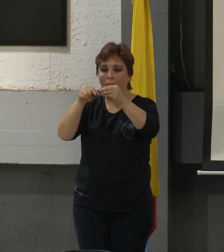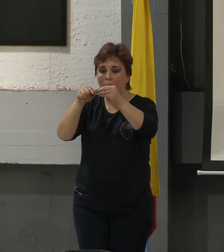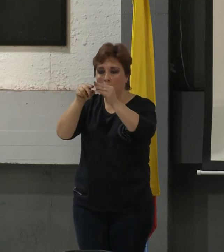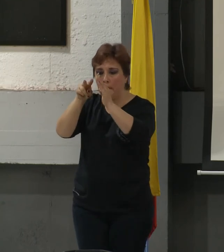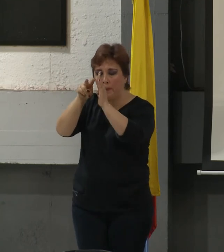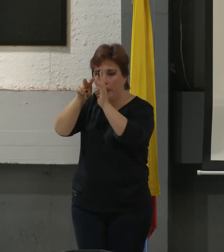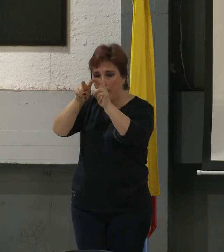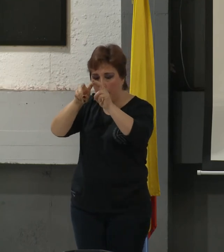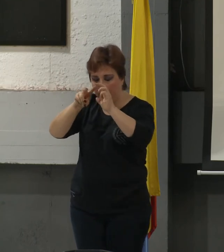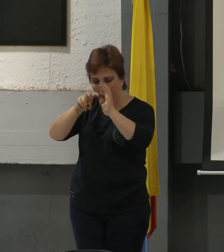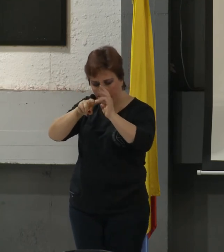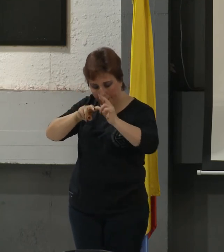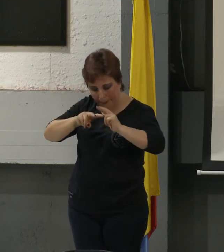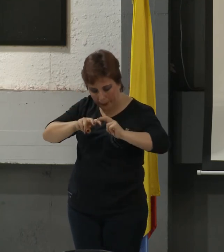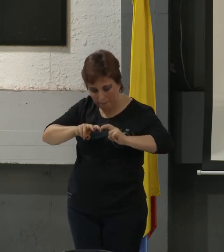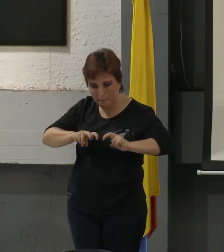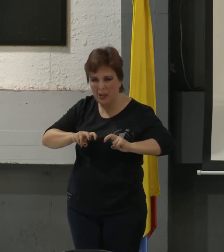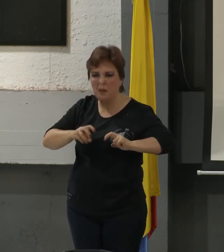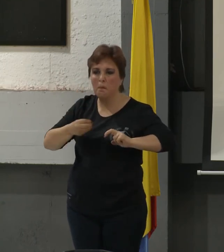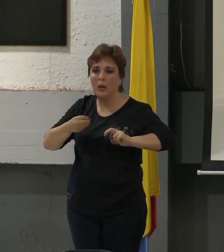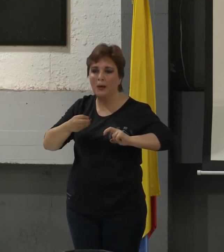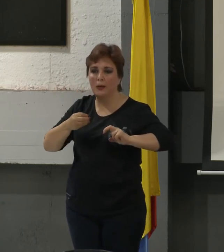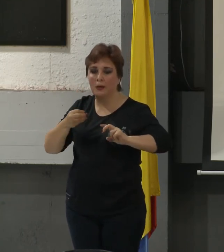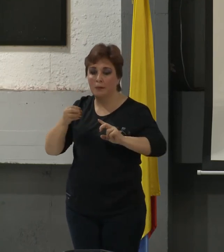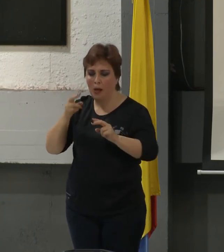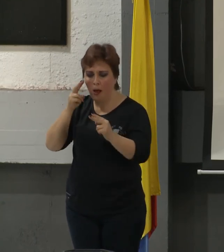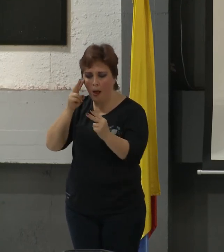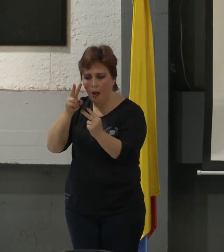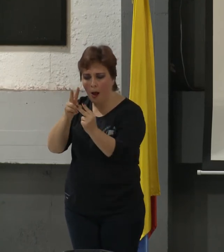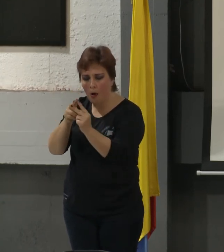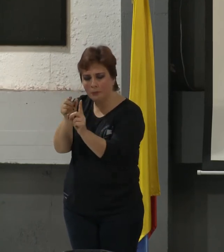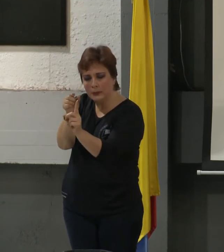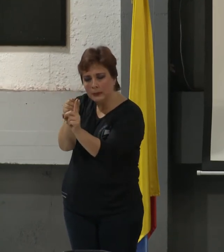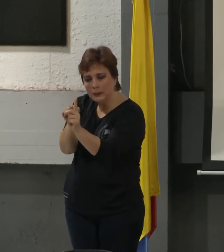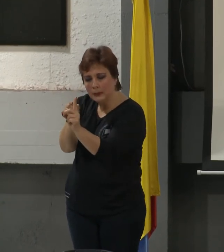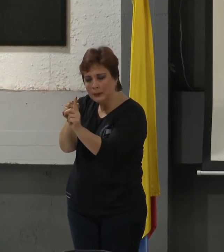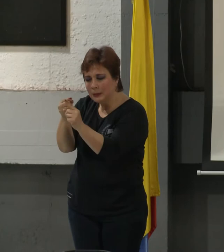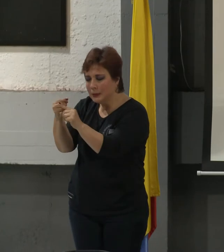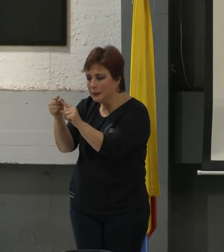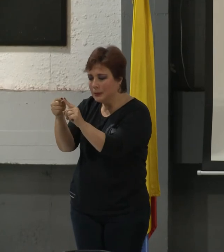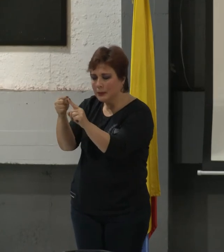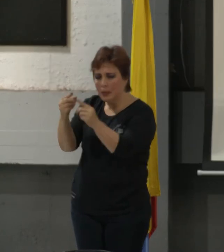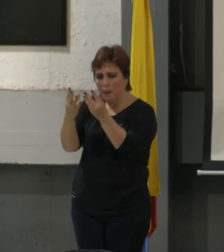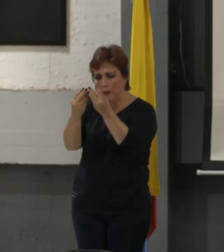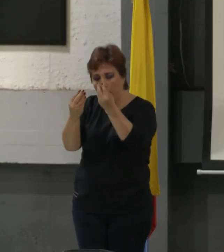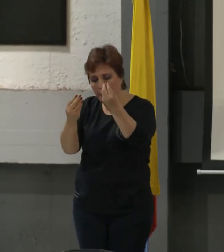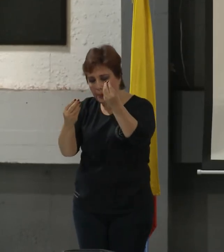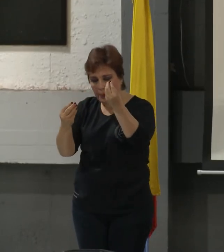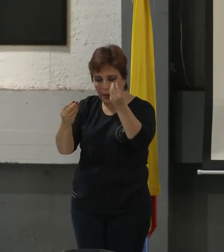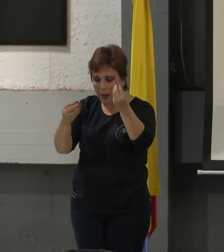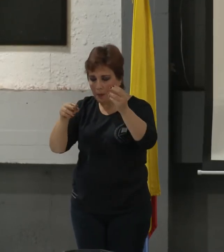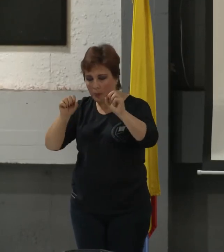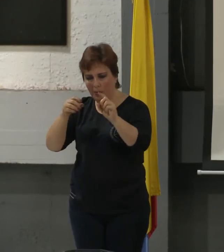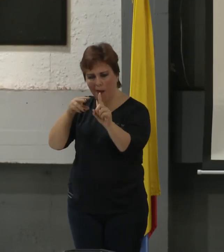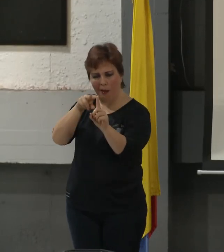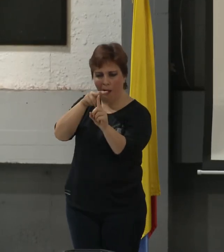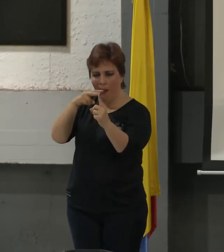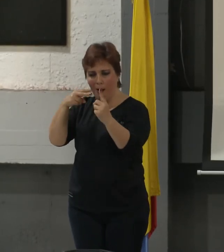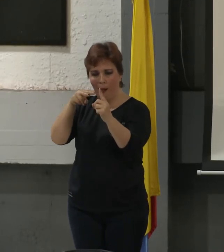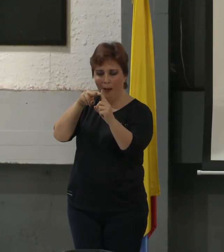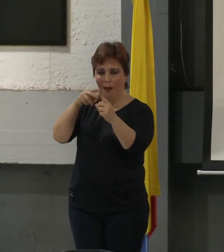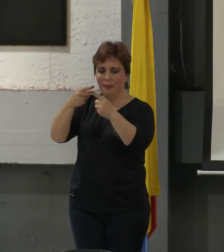sujeto como un ser pluridimensional en constante relación con factores externos que le brindan posibilidades